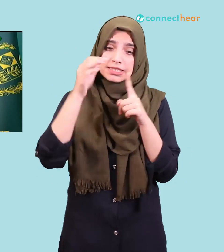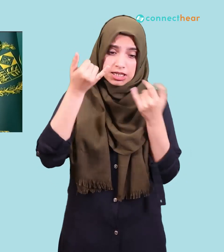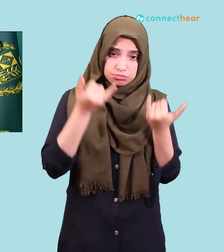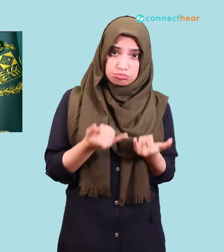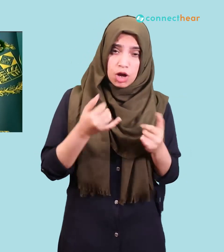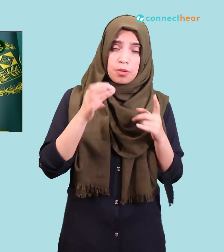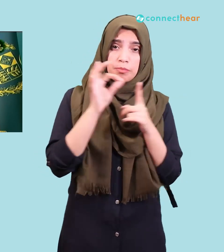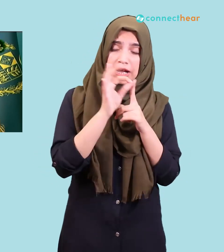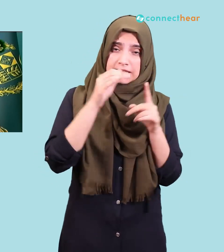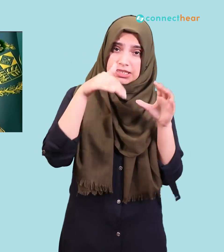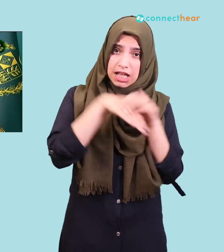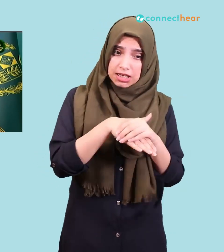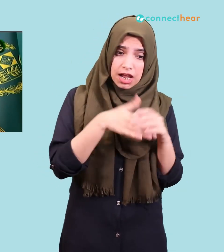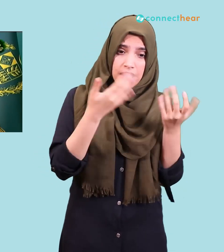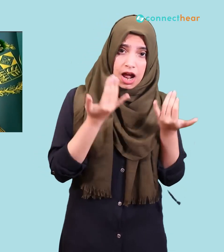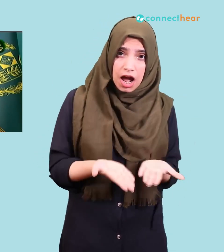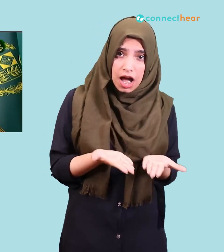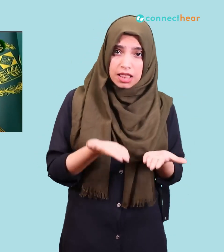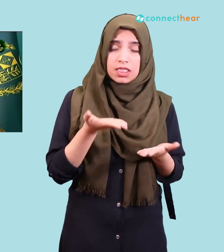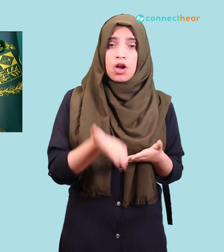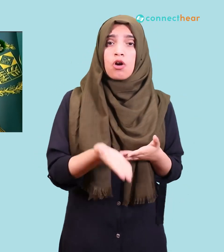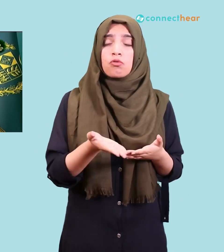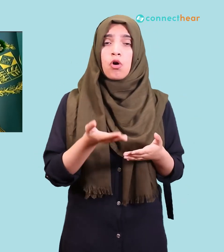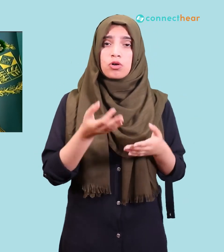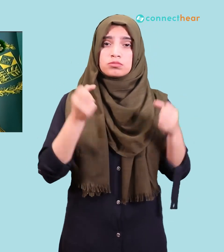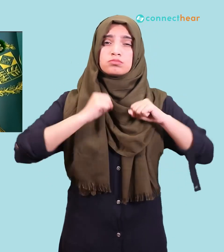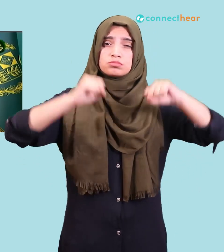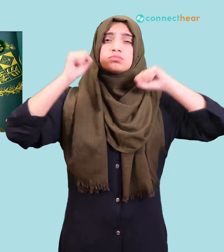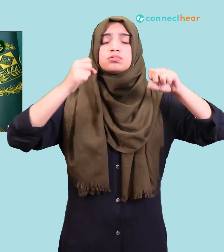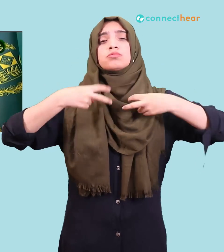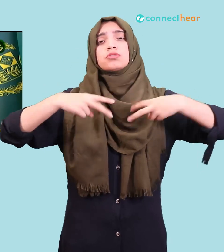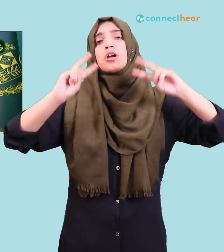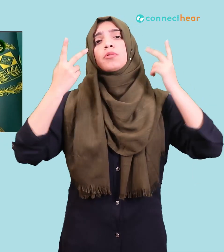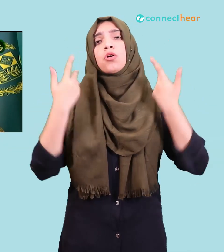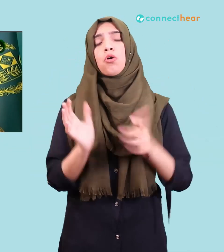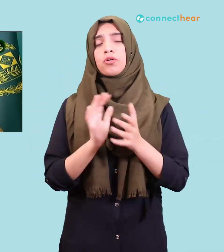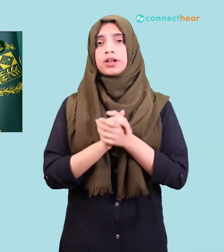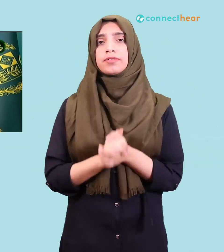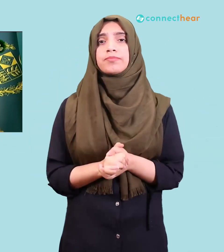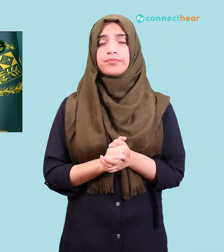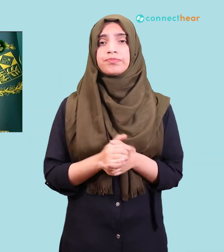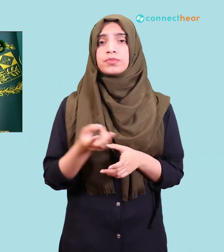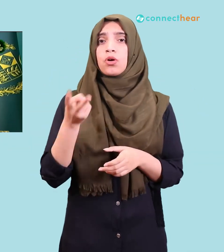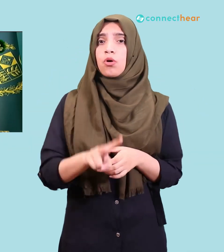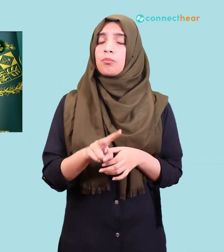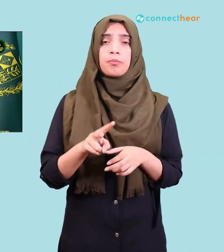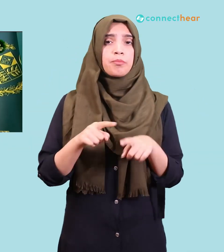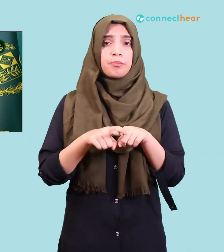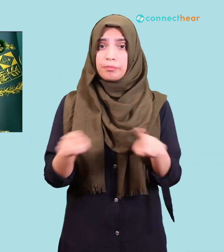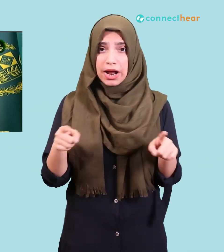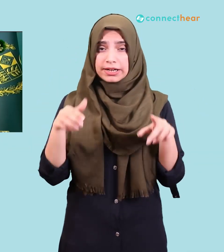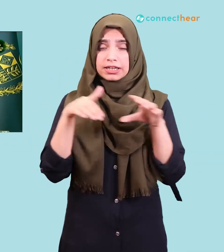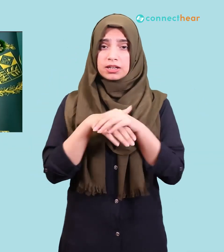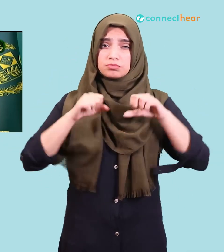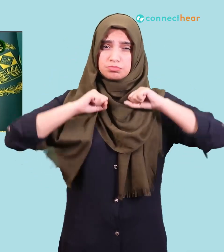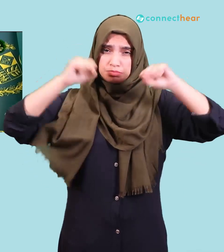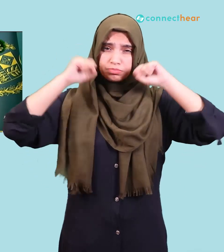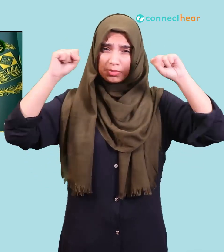सिलसिला आगे बढ़ जाता है। तो क्या हमने अभी तक कोई फ़र्क पड़ा इस अप्रोच